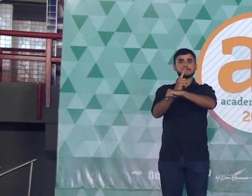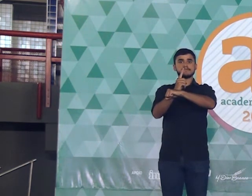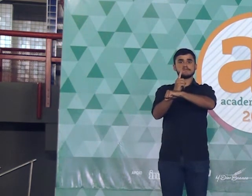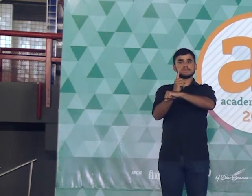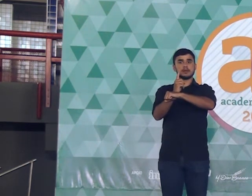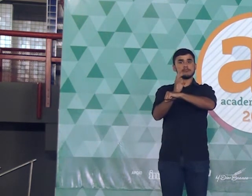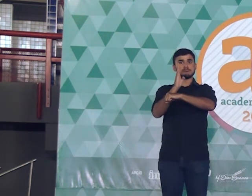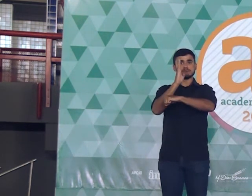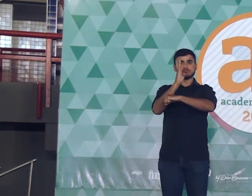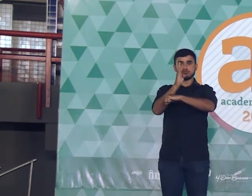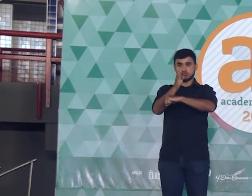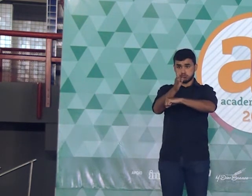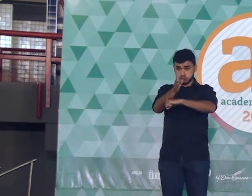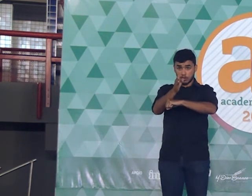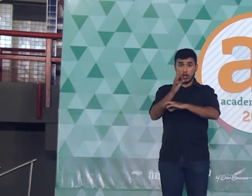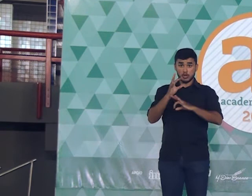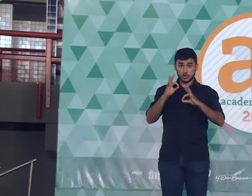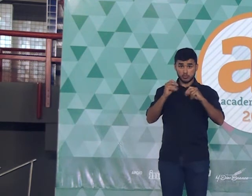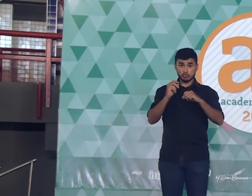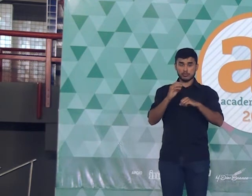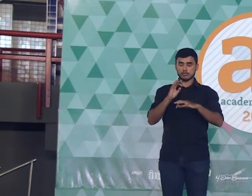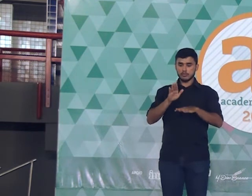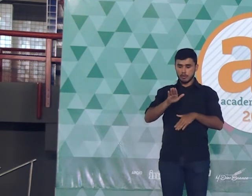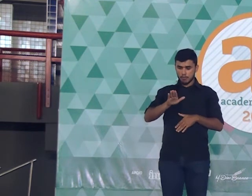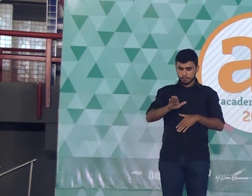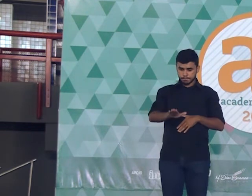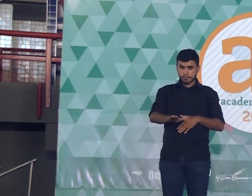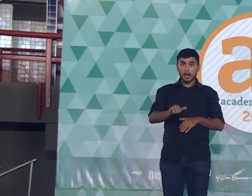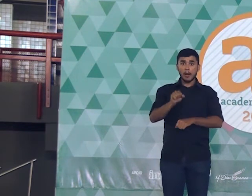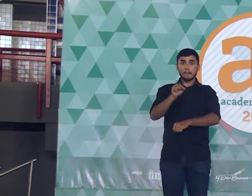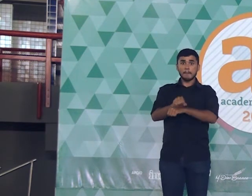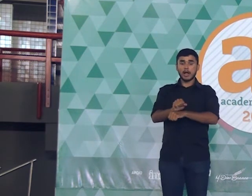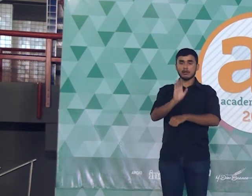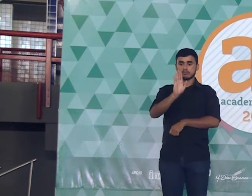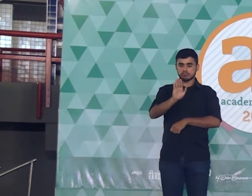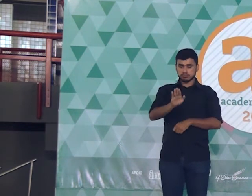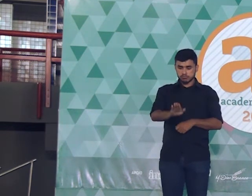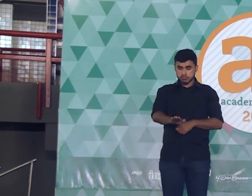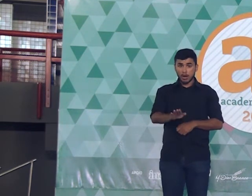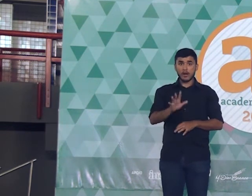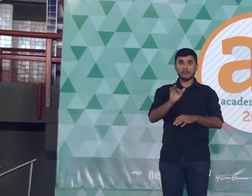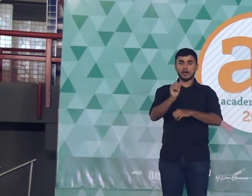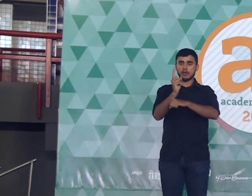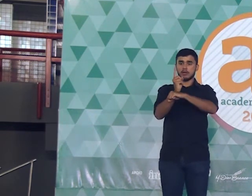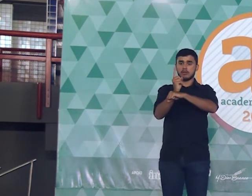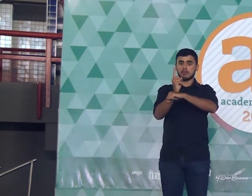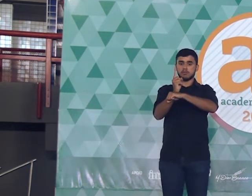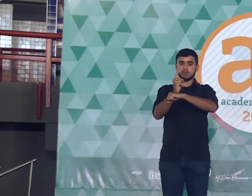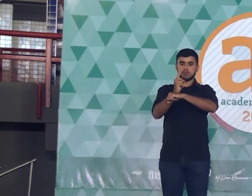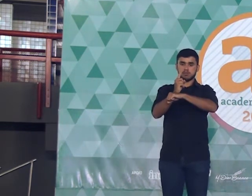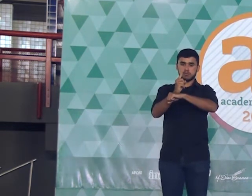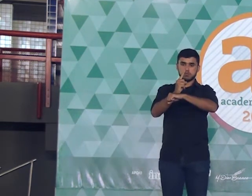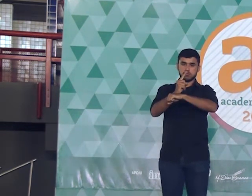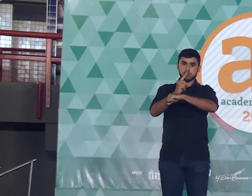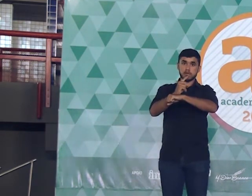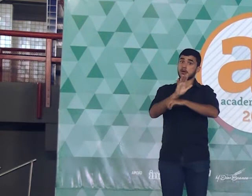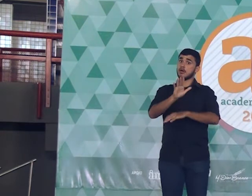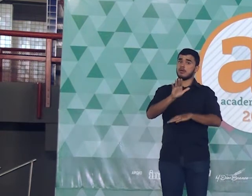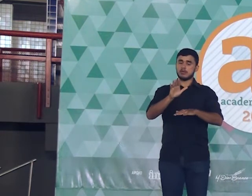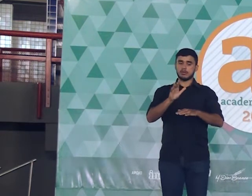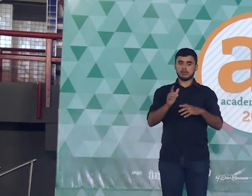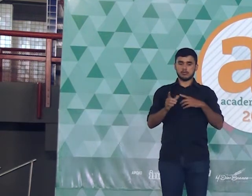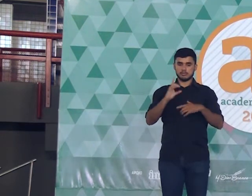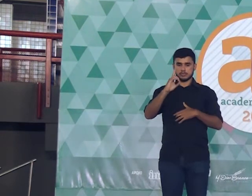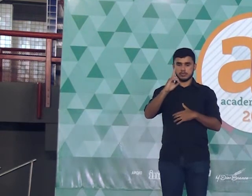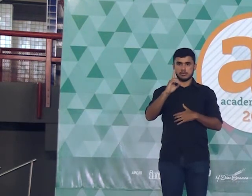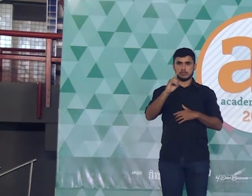começando a diminuir gradativamente e não bruscamente, como no gráfico B. Então, nossa primeira questão, por favor, resposta correta